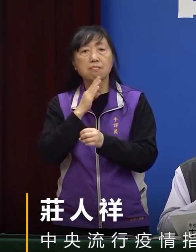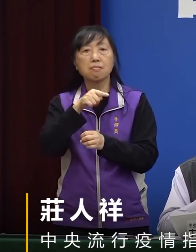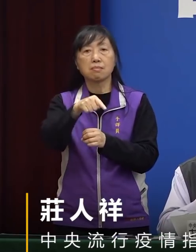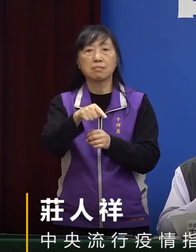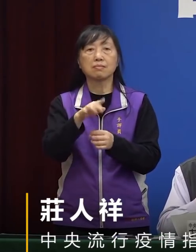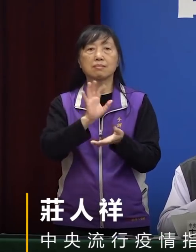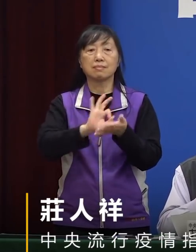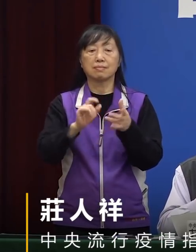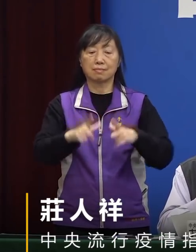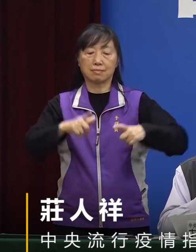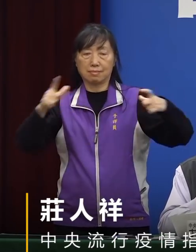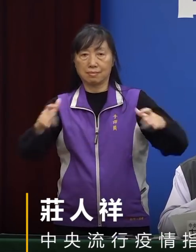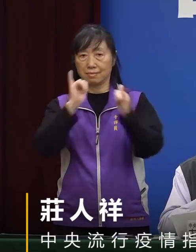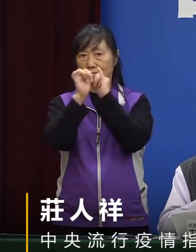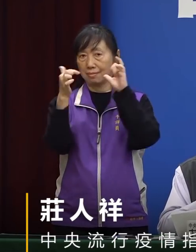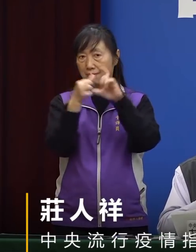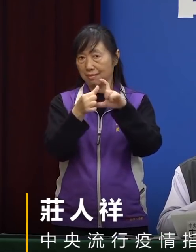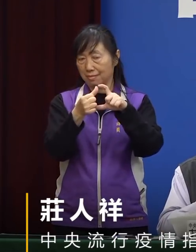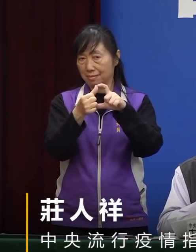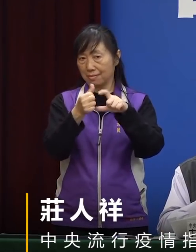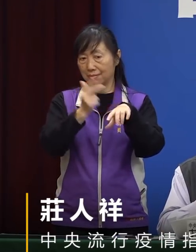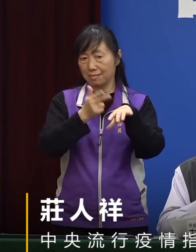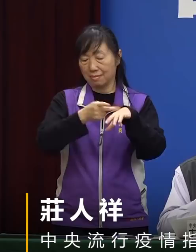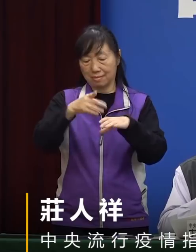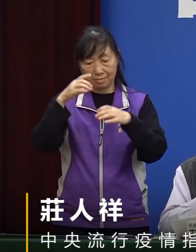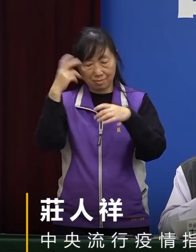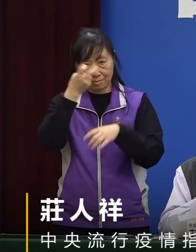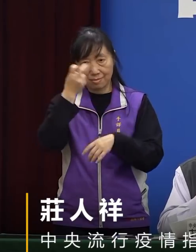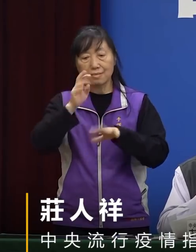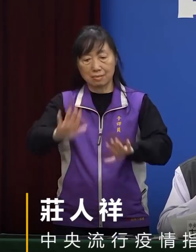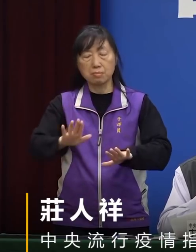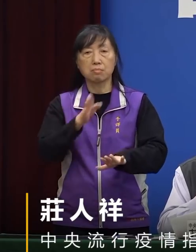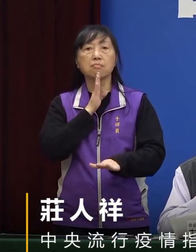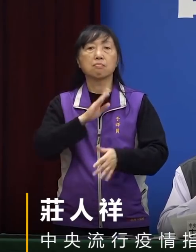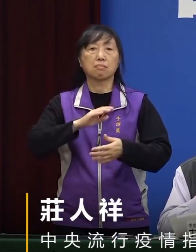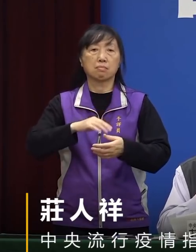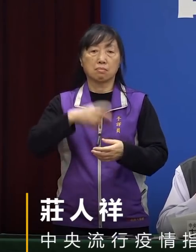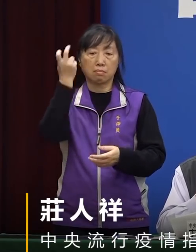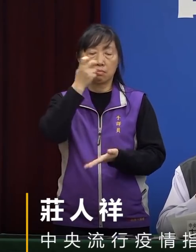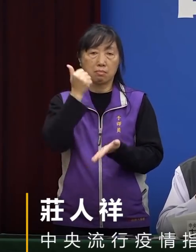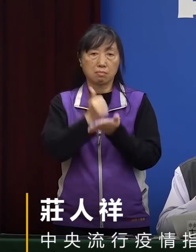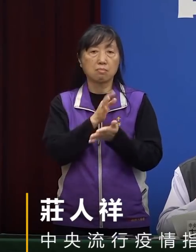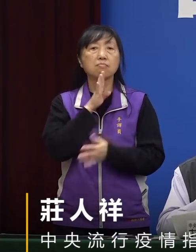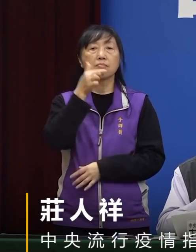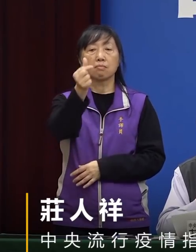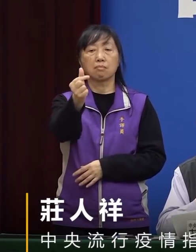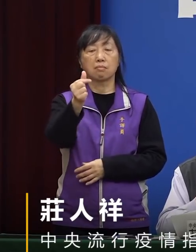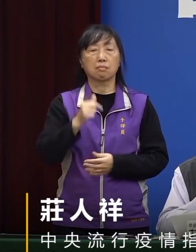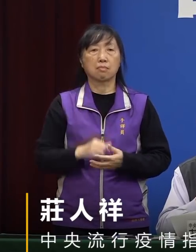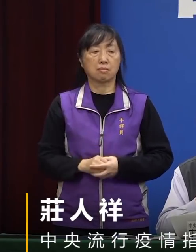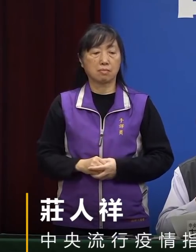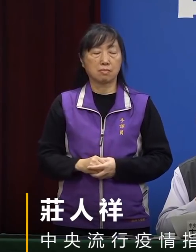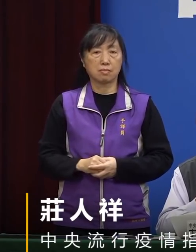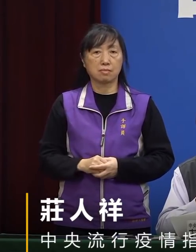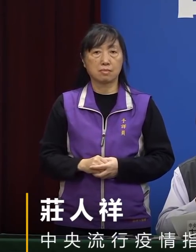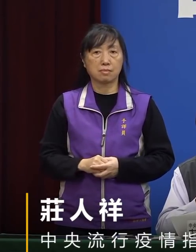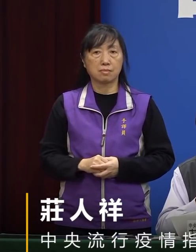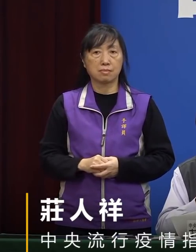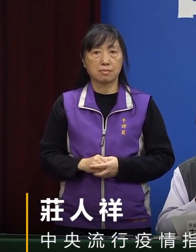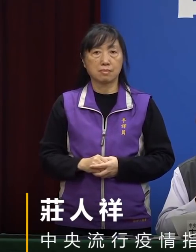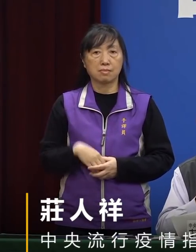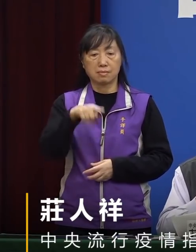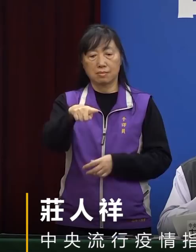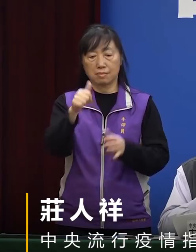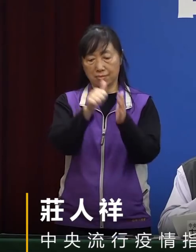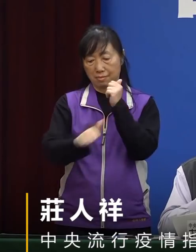检的方式。那所以在今天确诊。那因为他的确诊之后，那同时他的这个